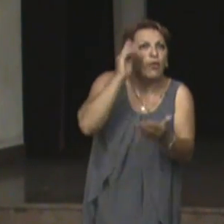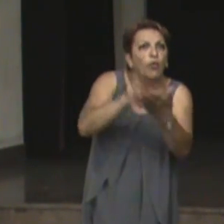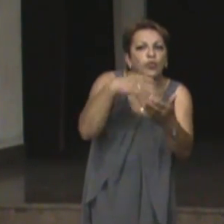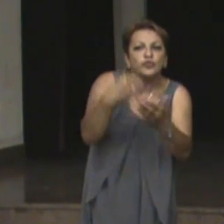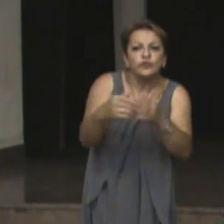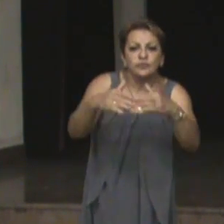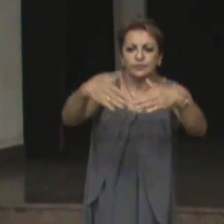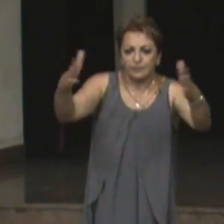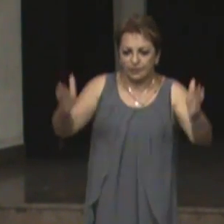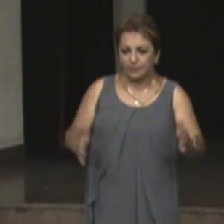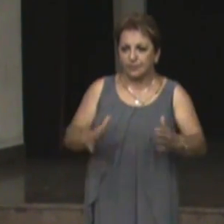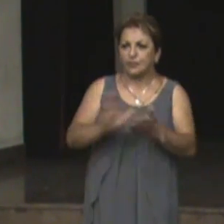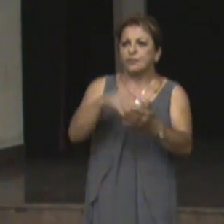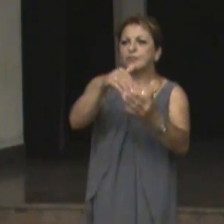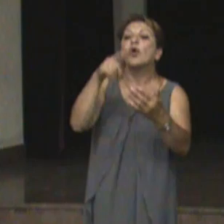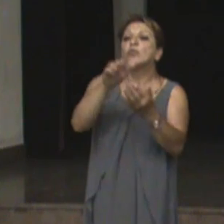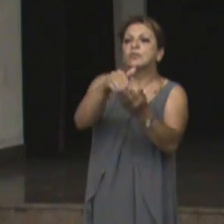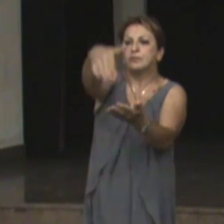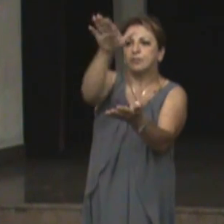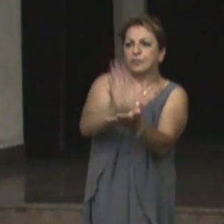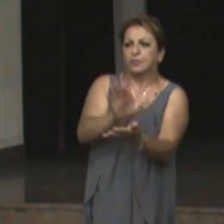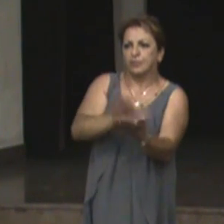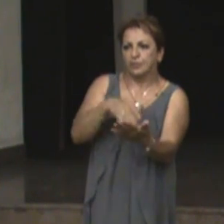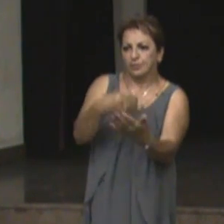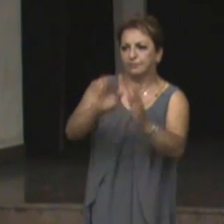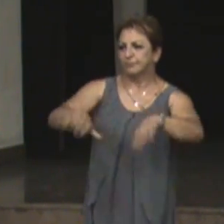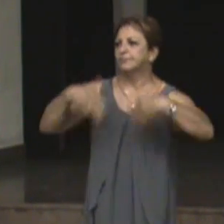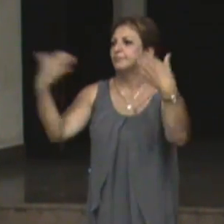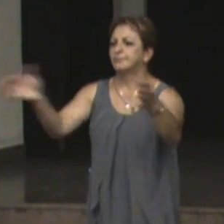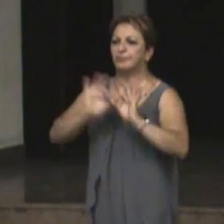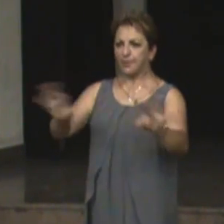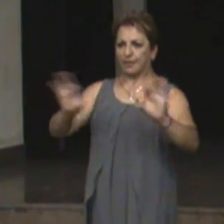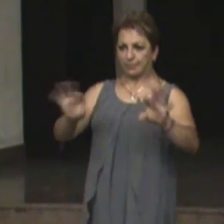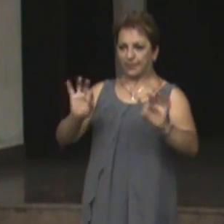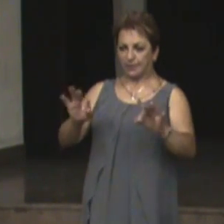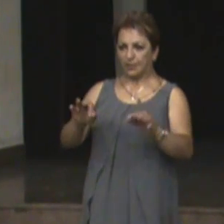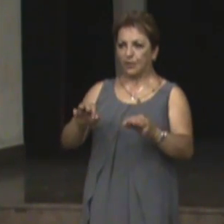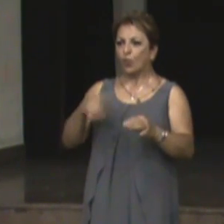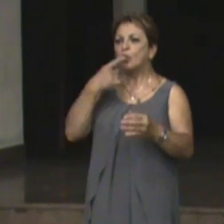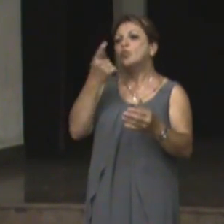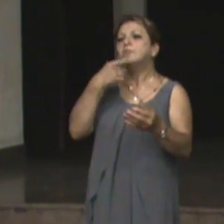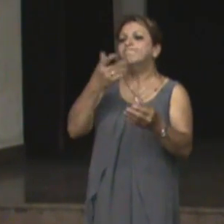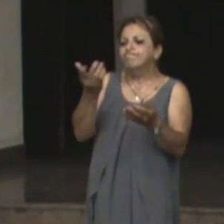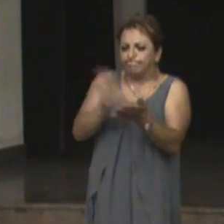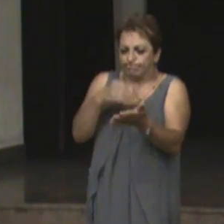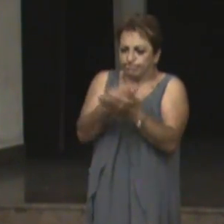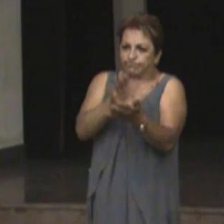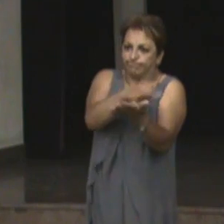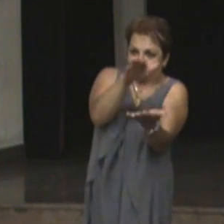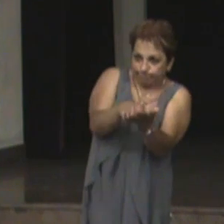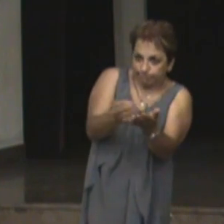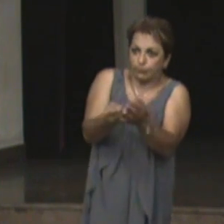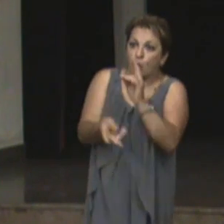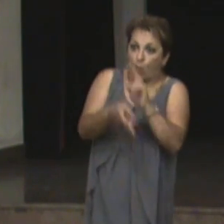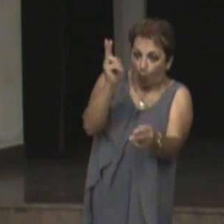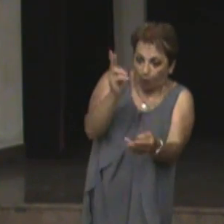փաթեթավորված ներկայացնել մարդկանց, որ ինչքան էլ արտաքին շապիկը չփոխվի, ներսում